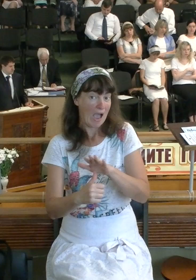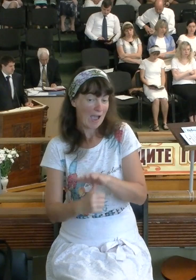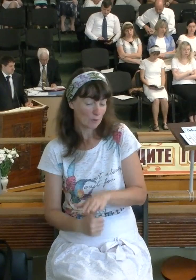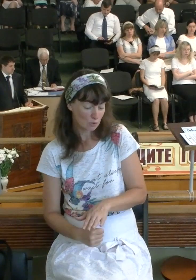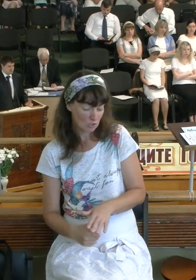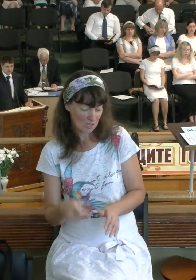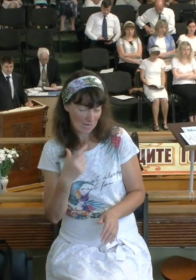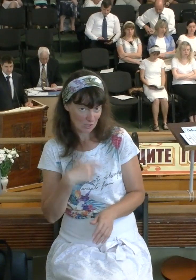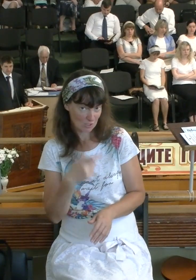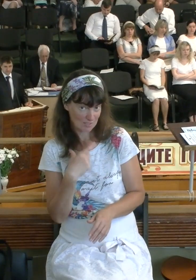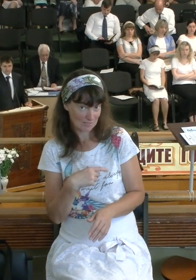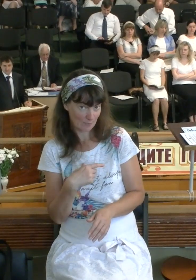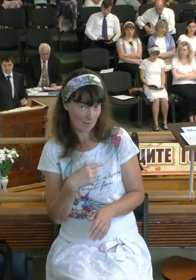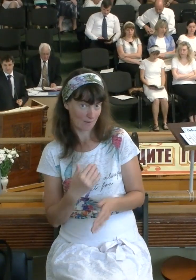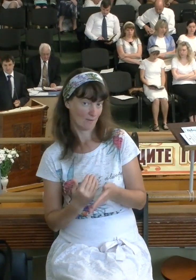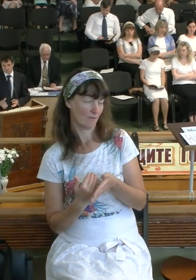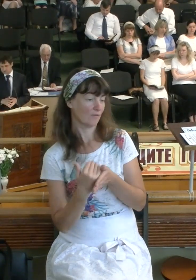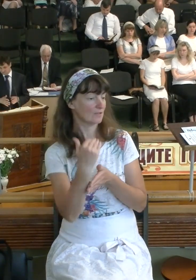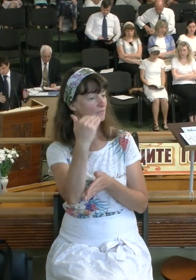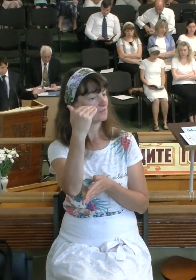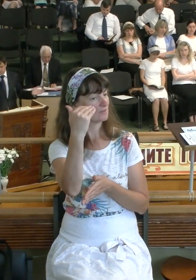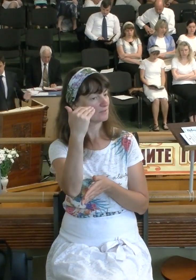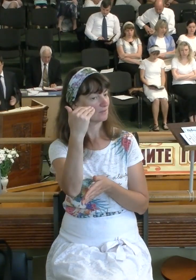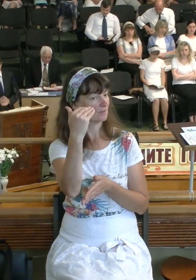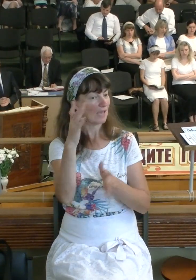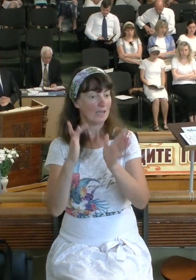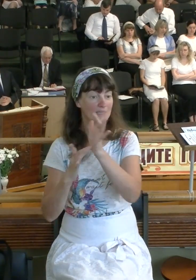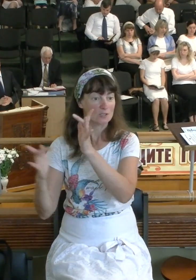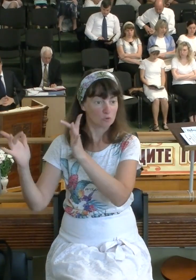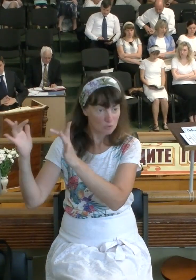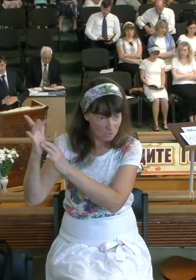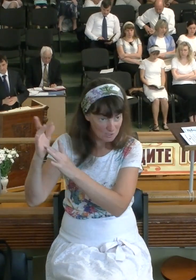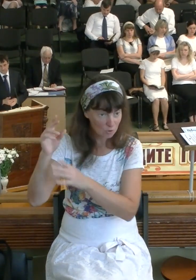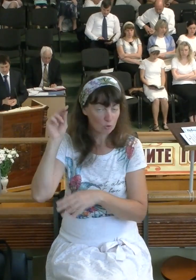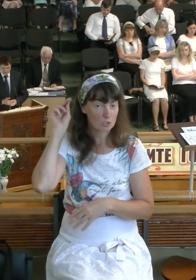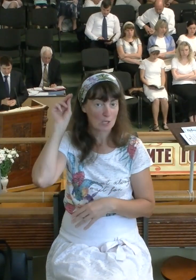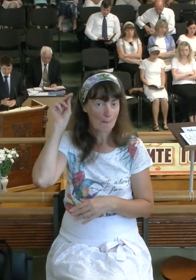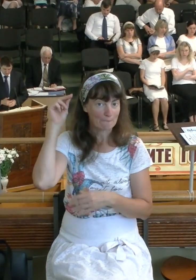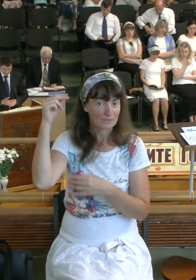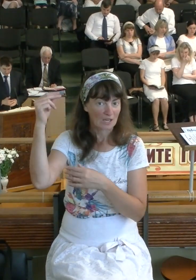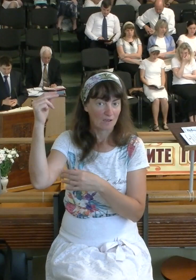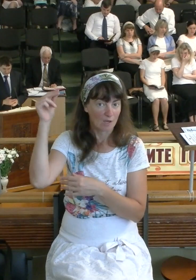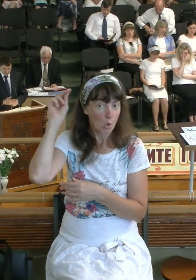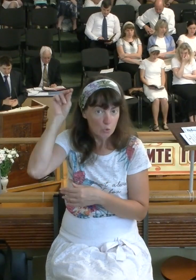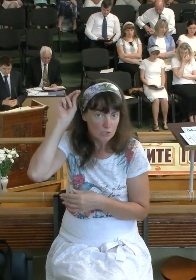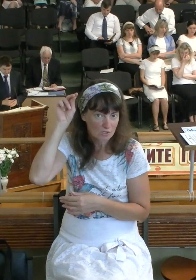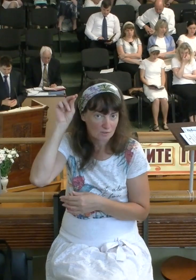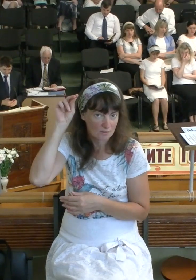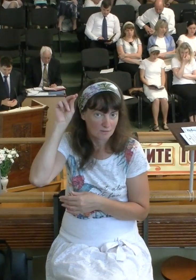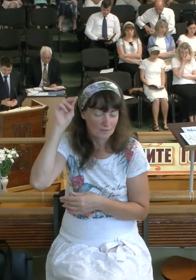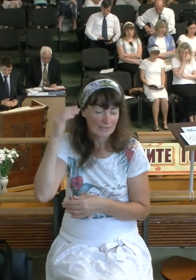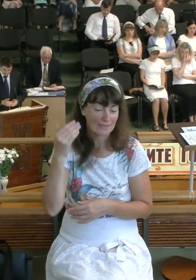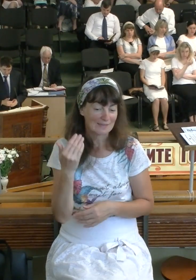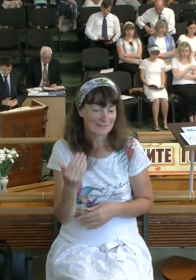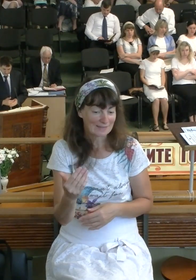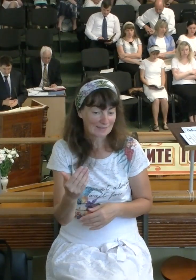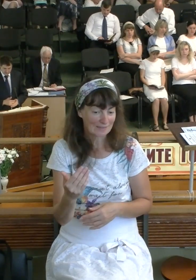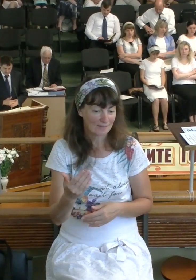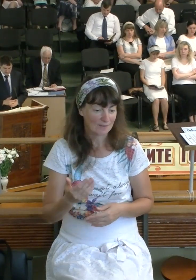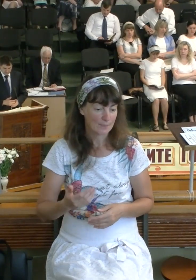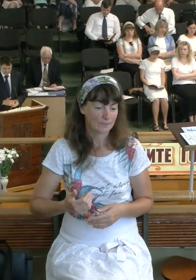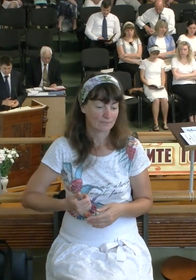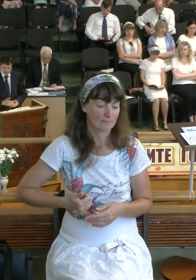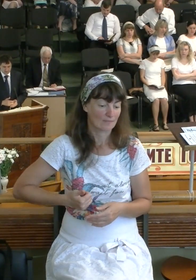Иисус Христос учит быть последним. Да? То есть полная противоположность. И нам нужно понимать, что,